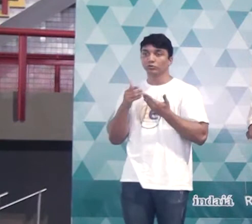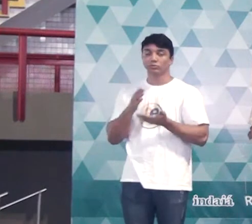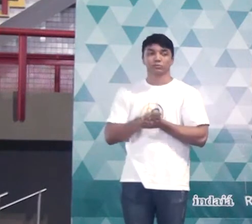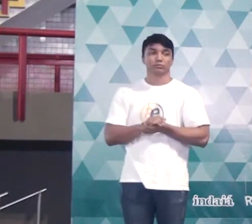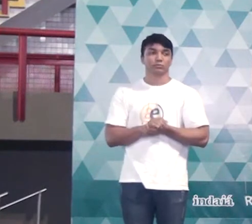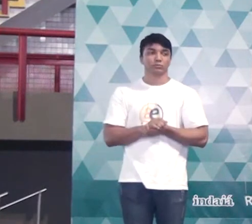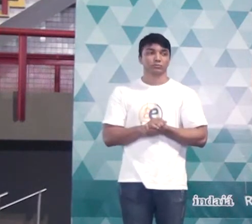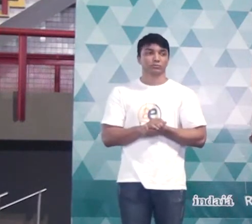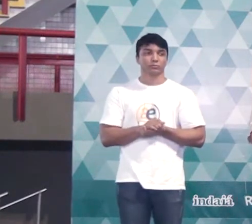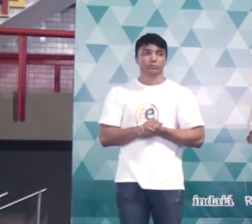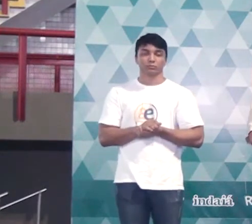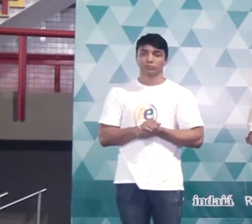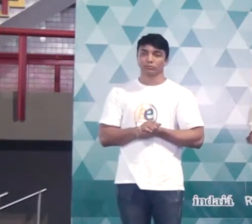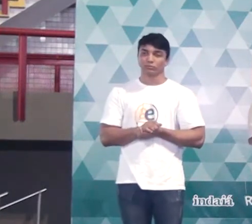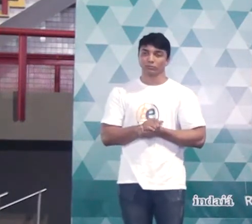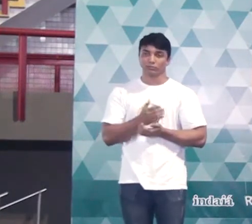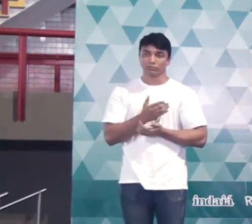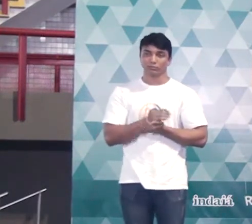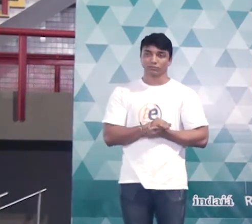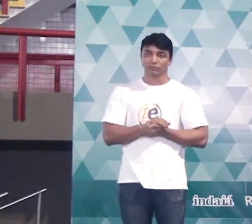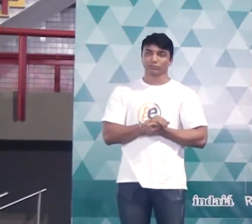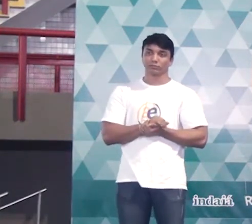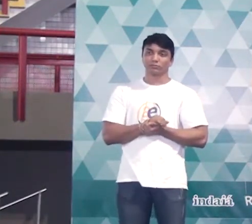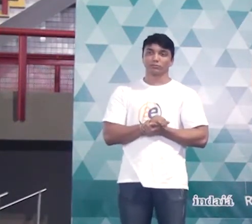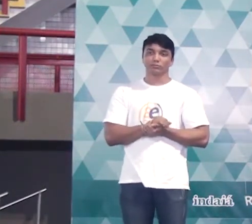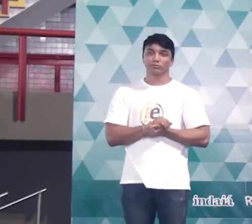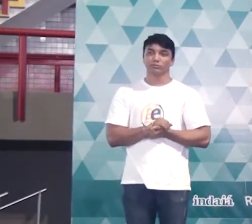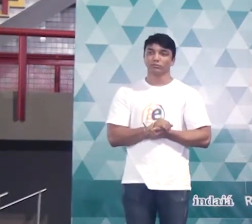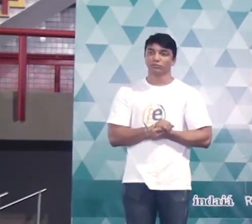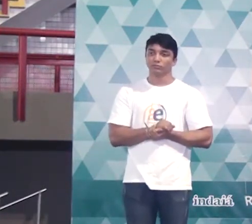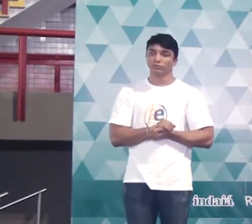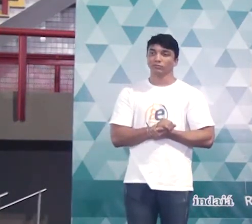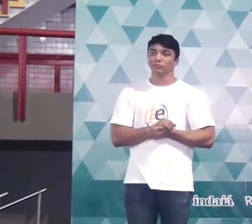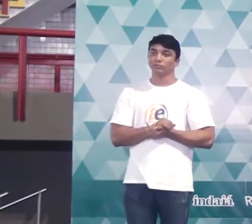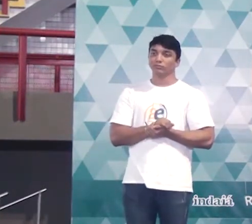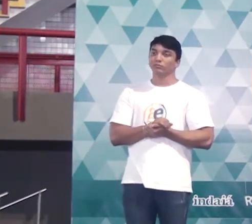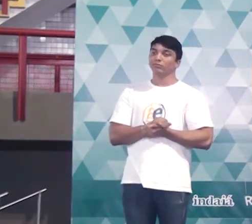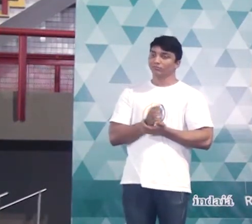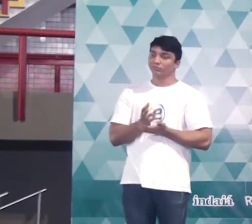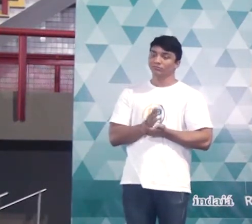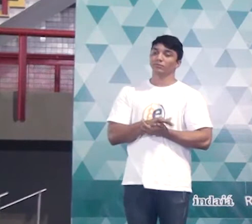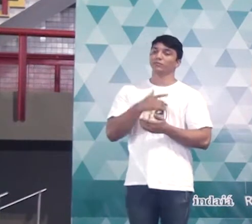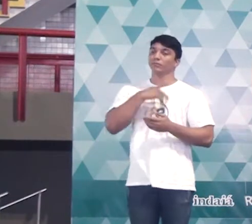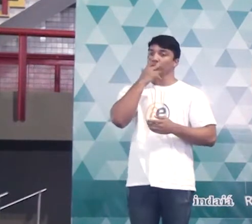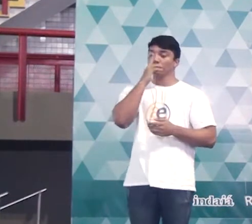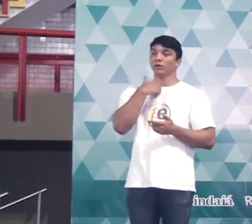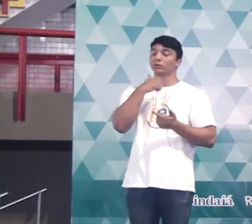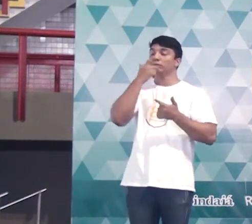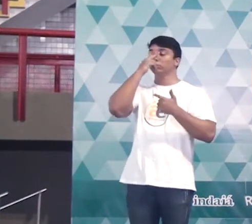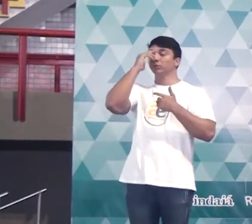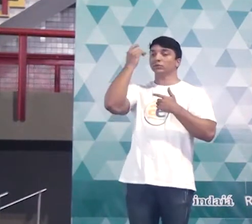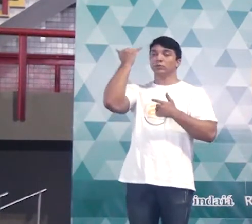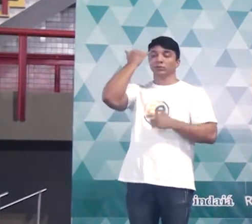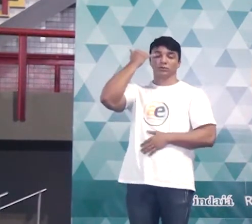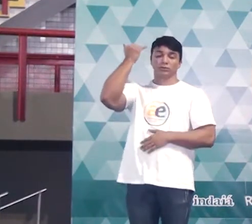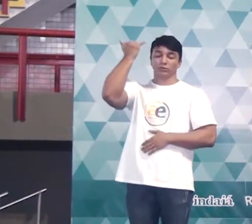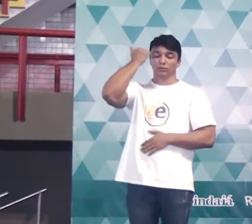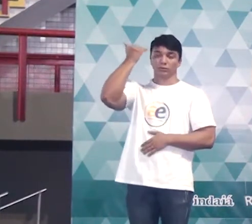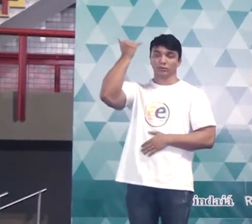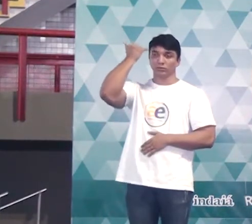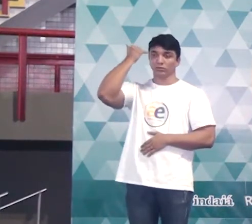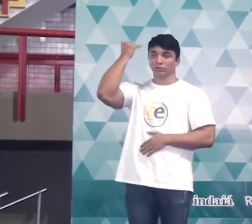E o homem das cavernas vai lá pegar. Só que é um trabalho grande isso,